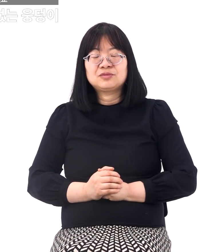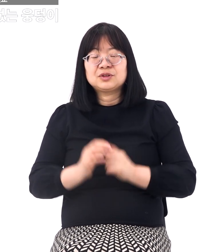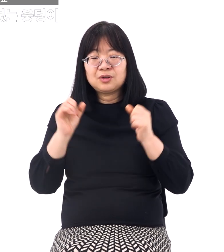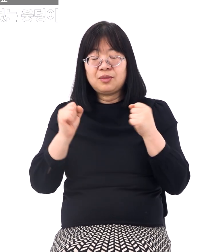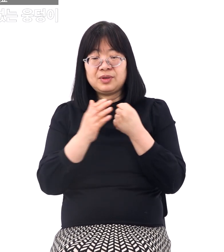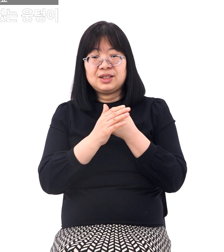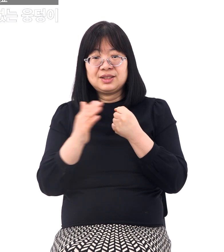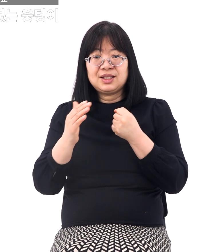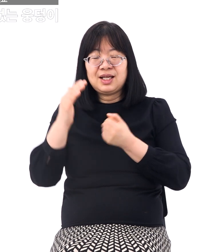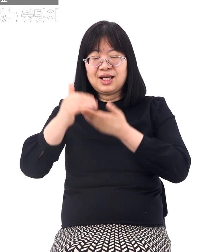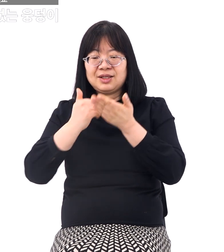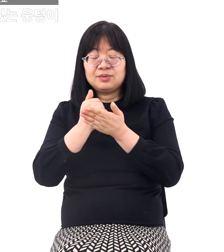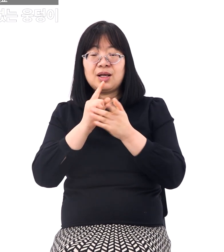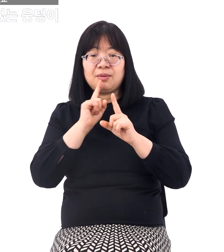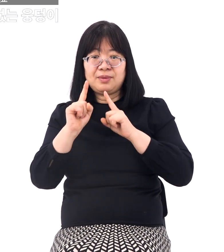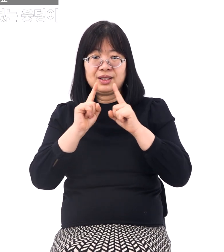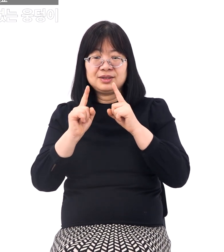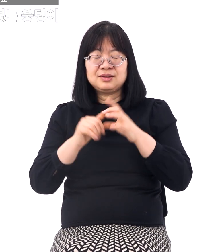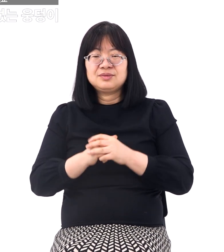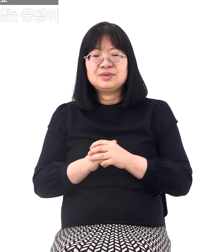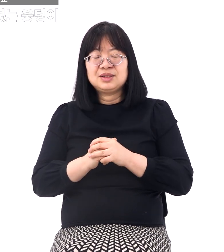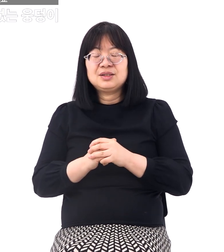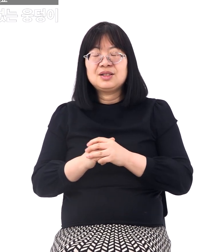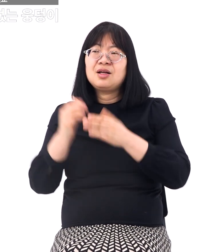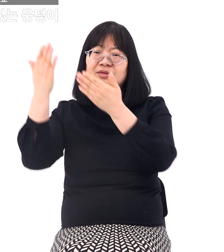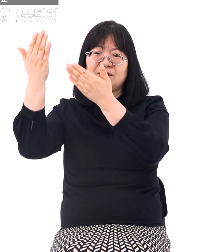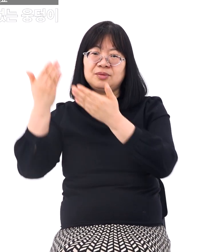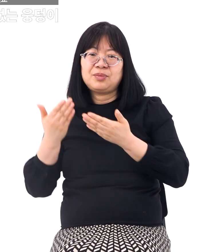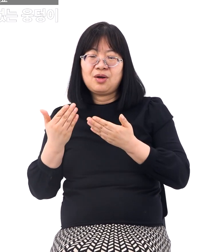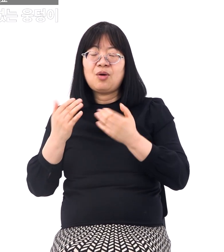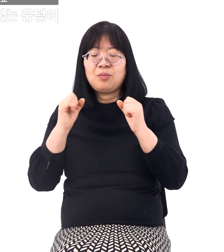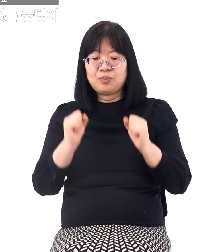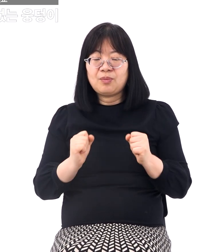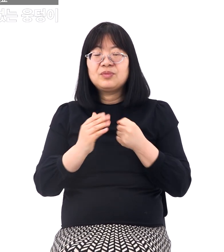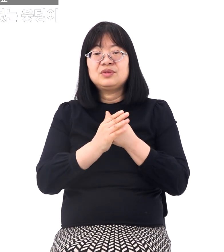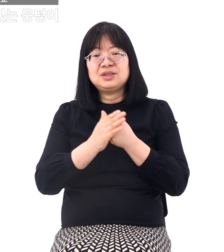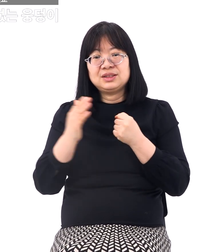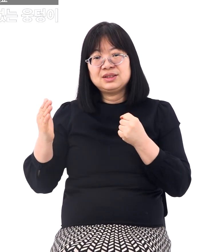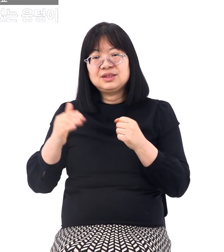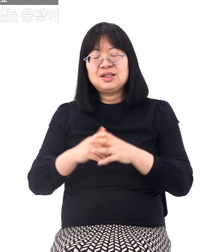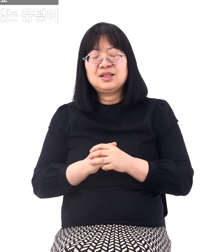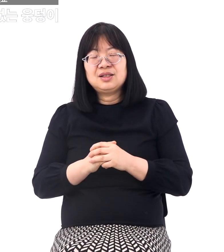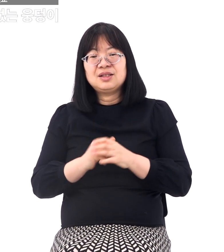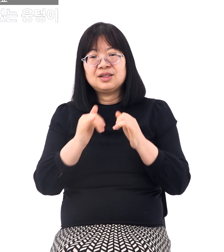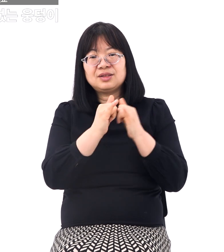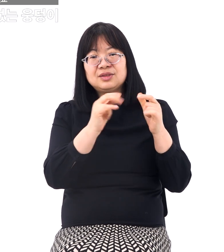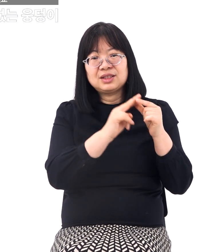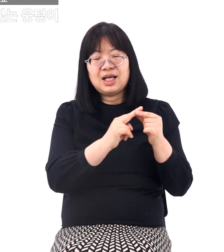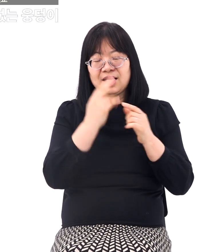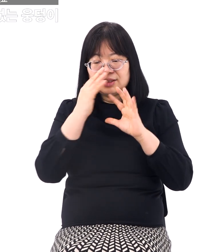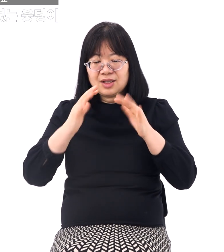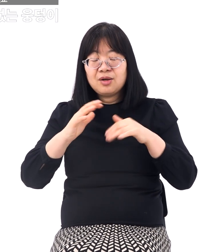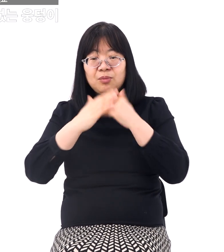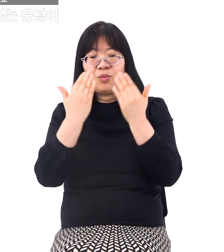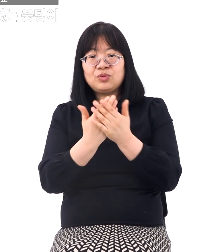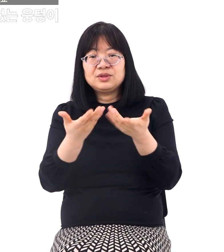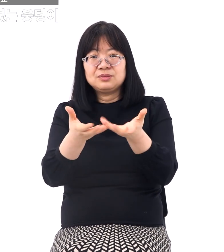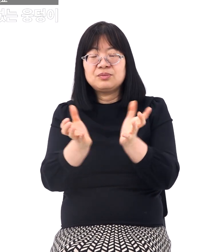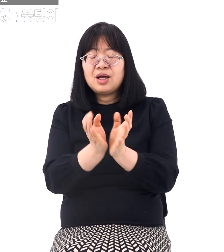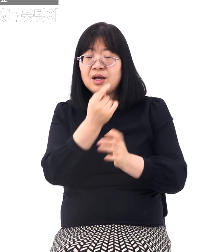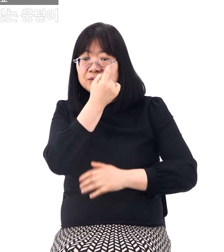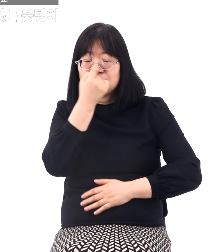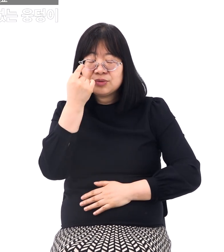머물리니, 여기에도 하나님의 말씀이 내리며 머물리니 사람들과 이스라엘 모든 지파의